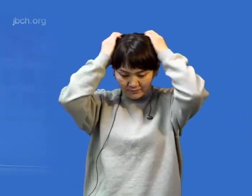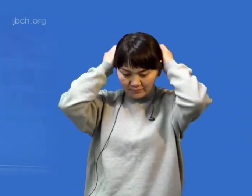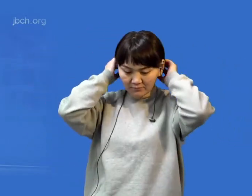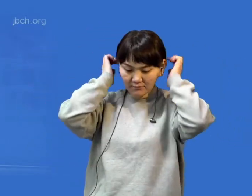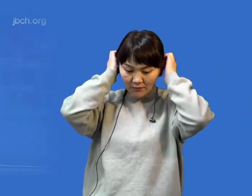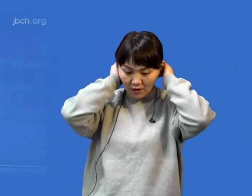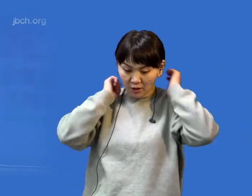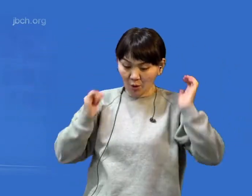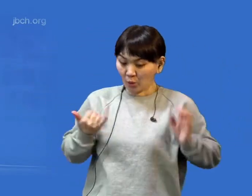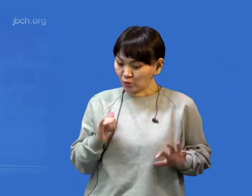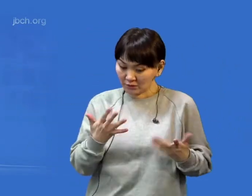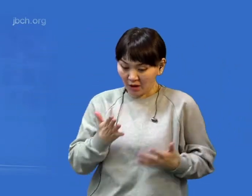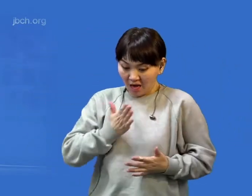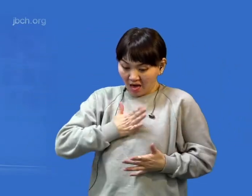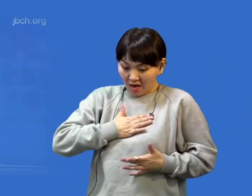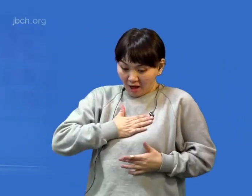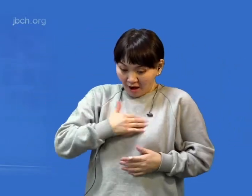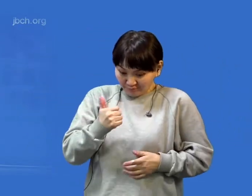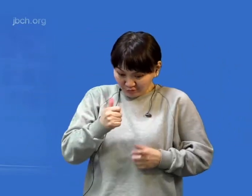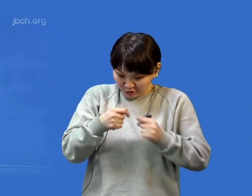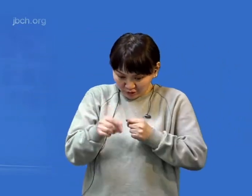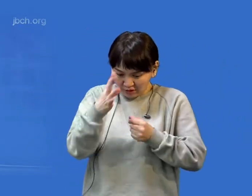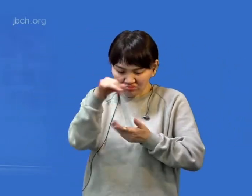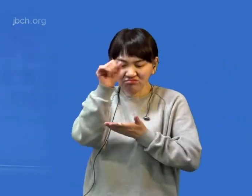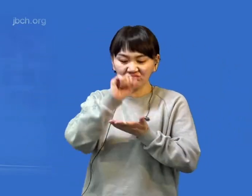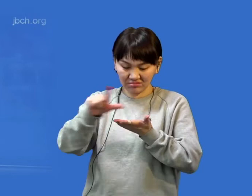Учир нь амийн төлөөс нь үн цэнтэй.